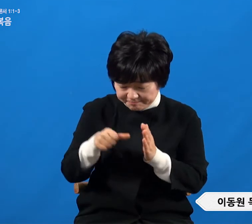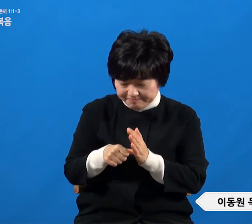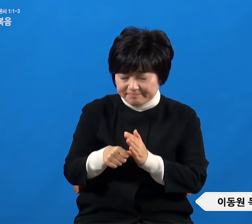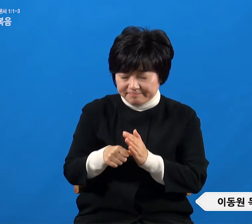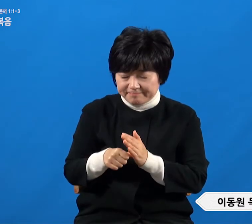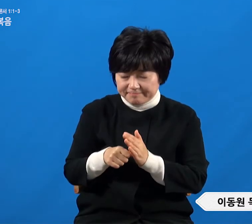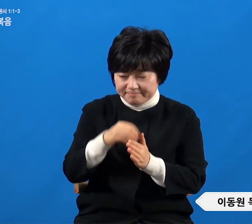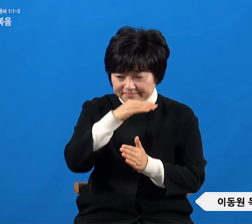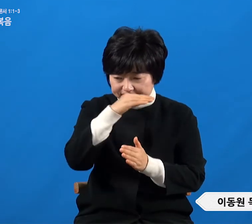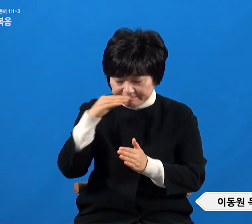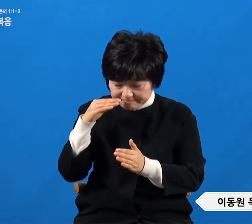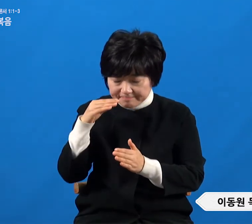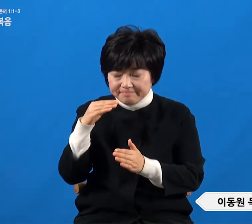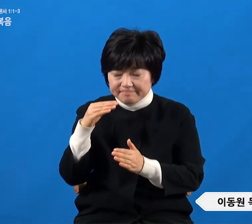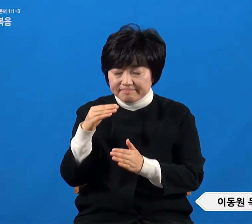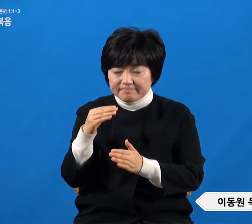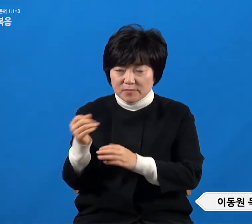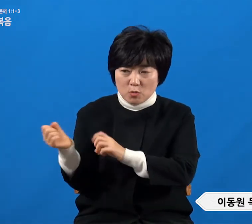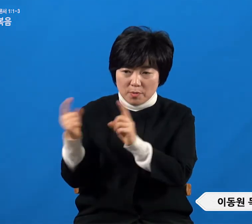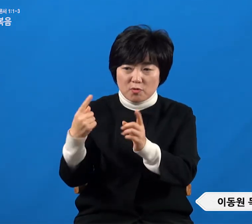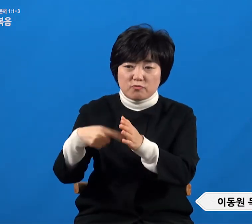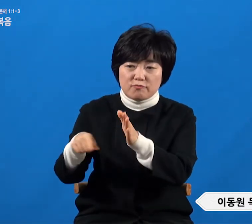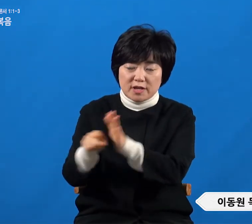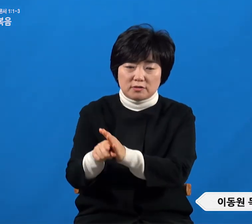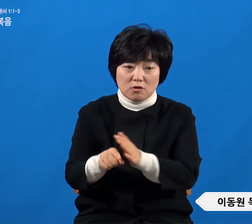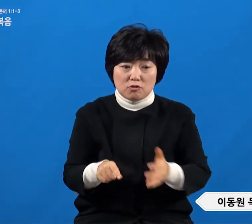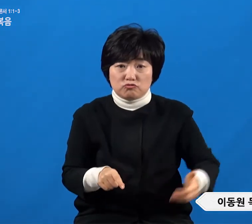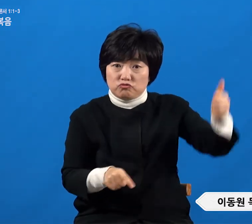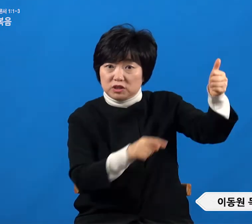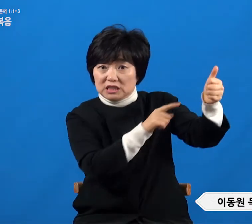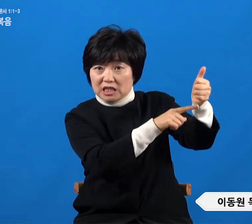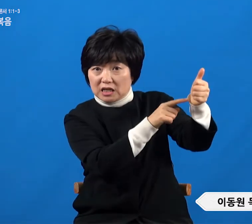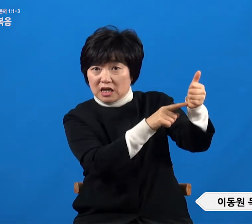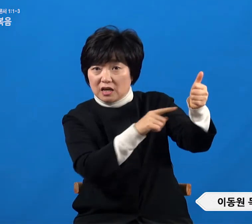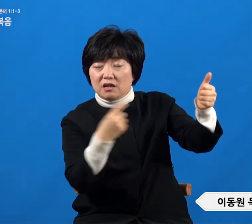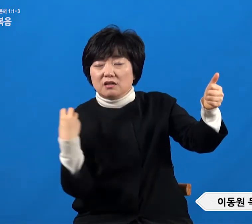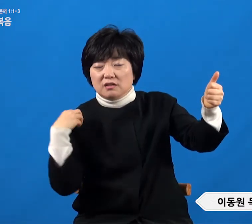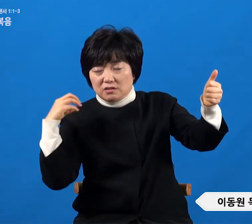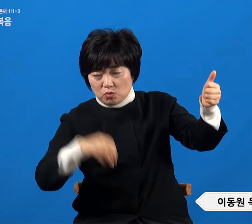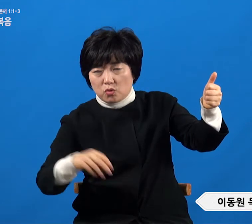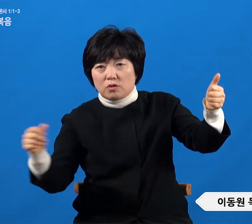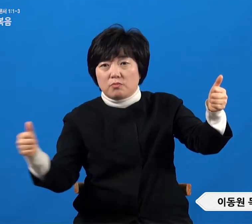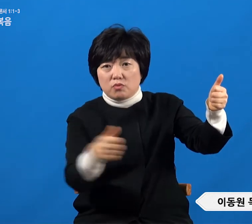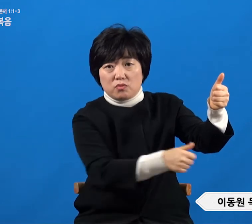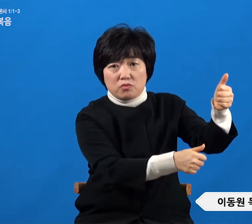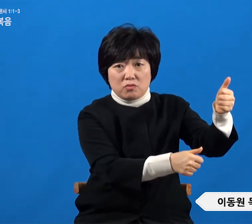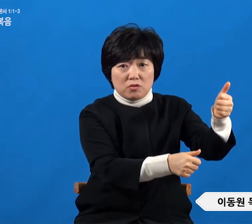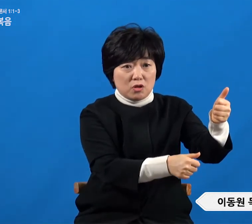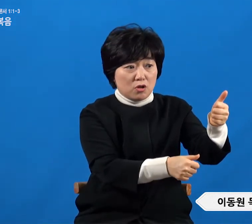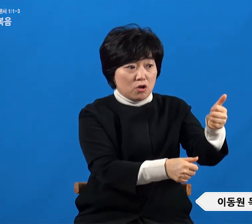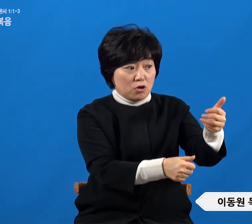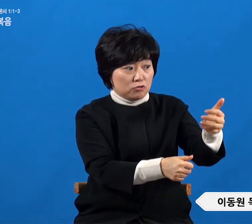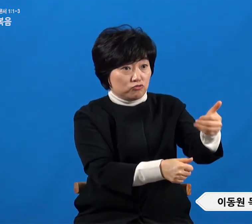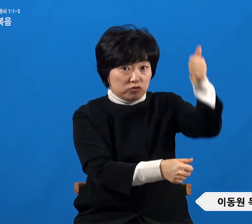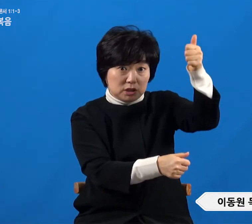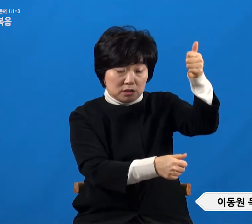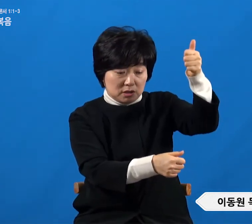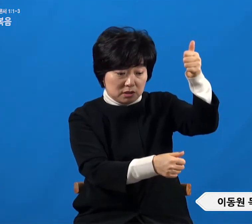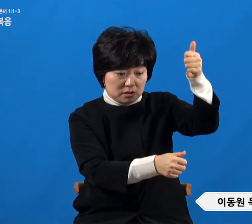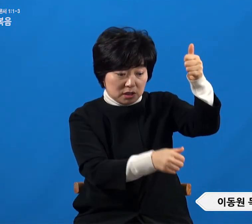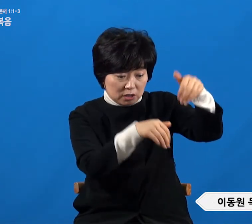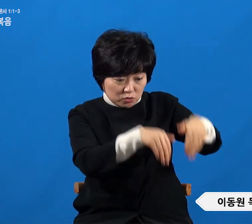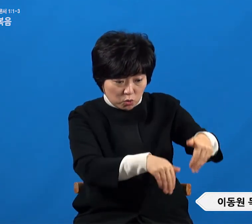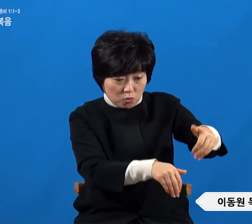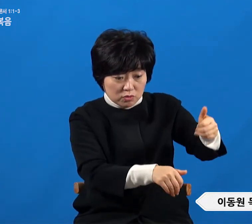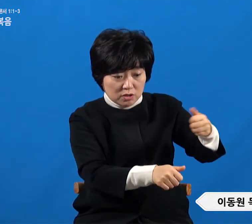주인에게로 돌려보냅니다. 그 당시에서는요, 주인에게 종에 대한 생사여탈권이 있었어요. 이